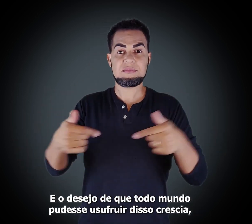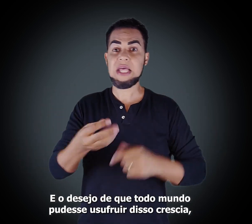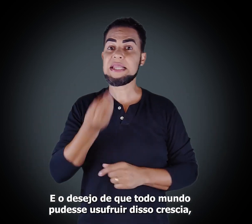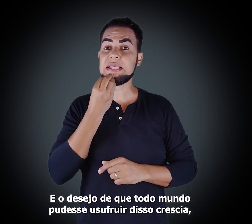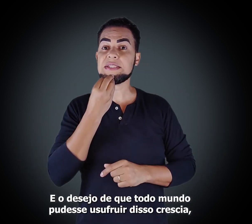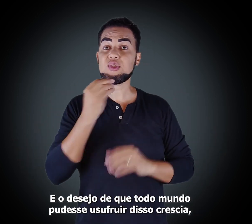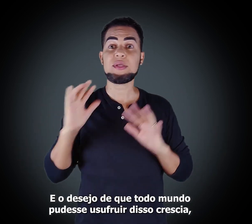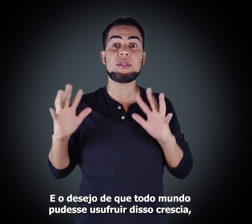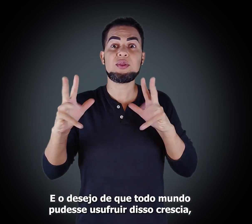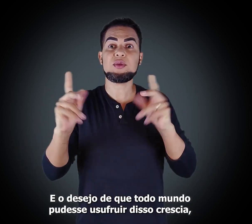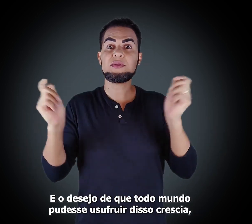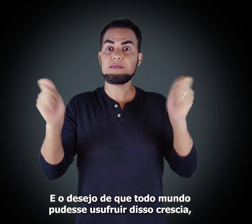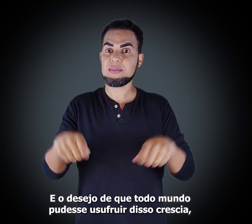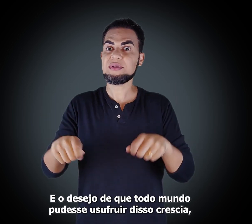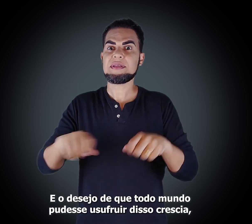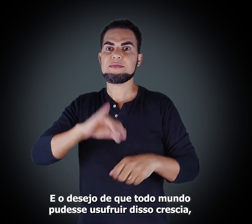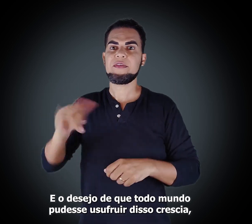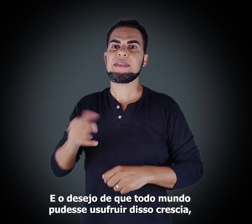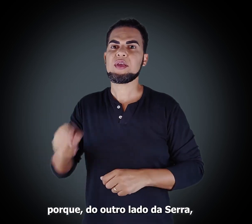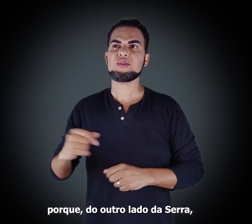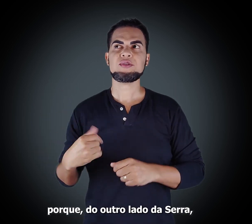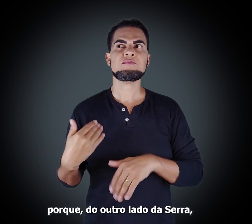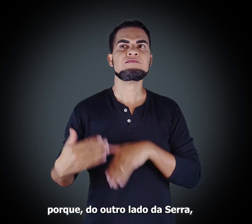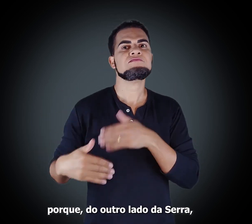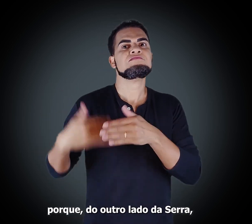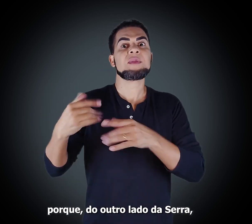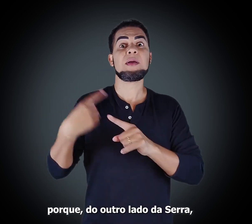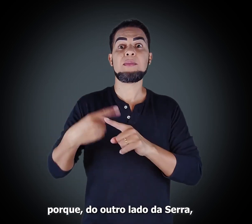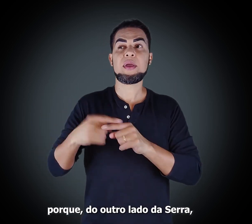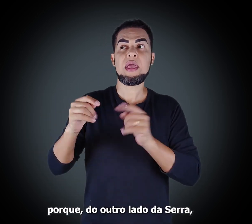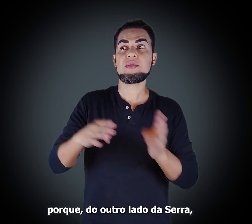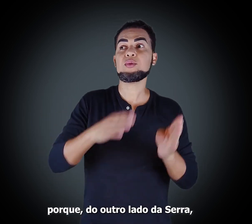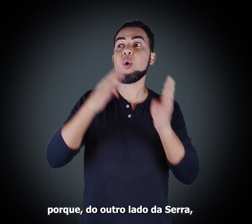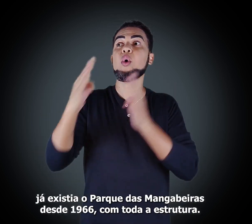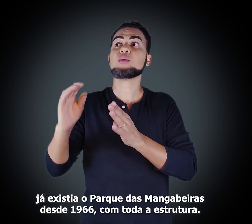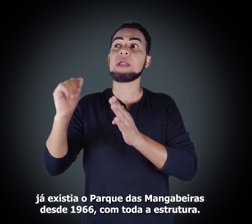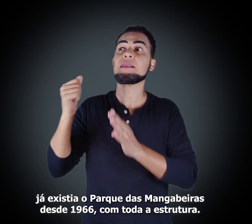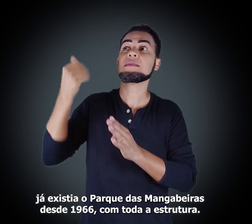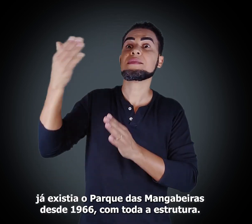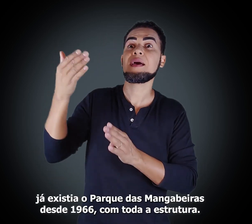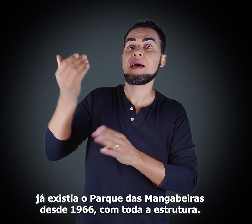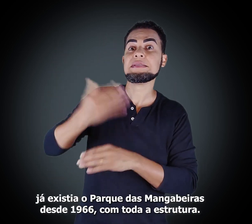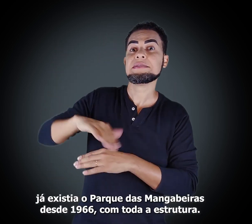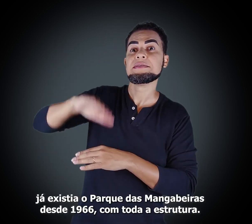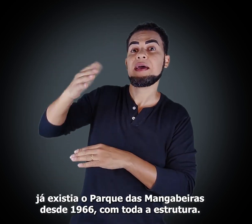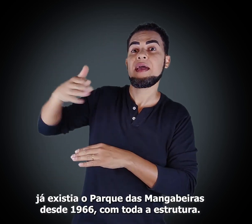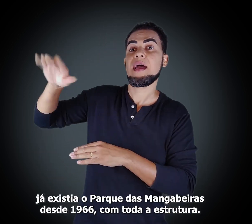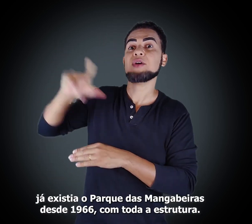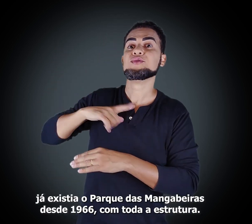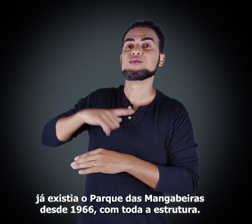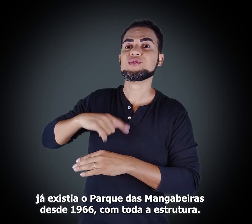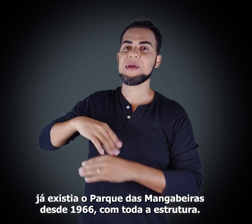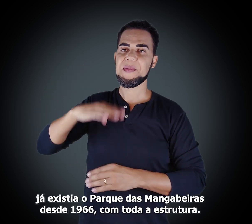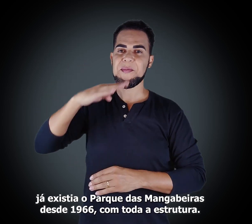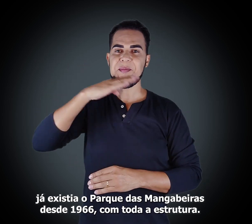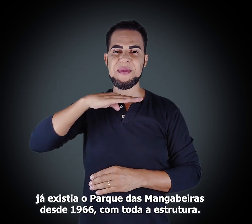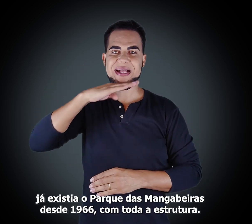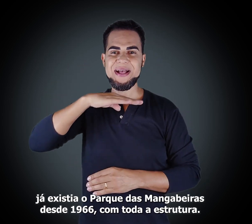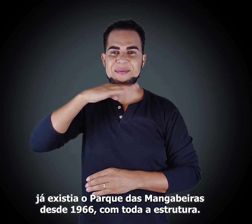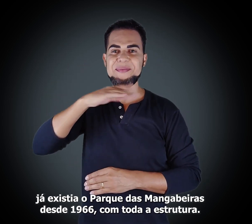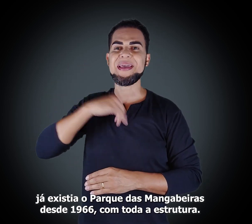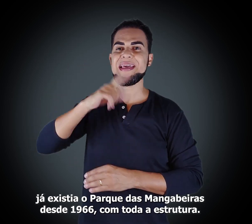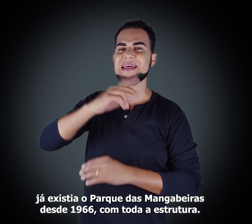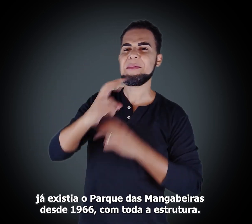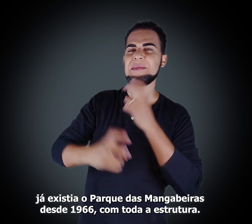todo mundo pudesse usufruir disso crescia, porque do outro lado da serra já existia o Parque das Mangabeiras desde